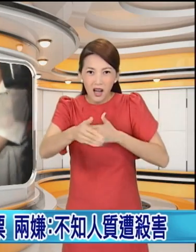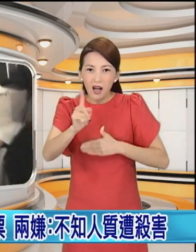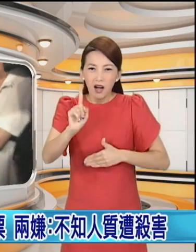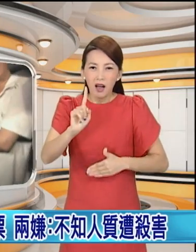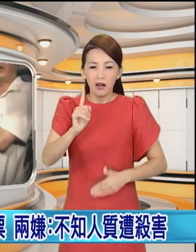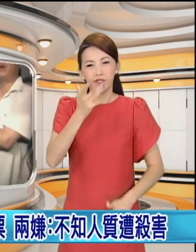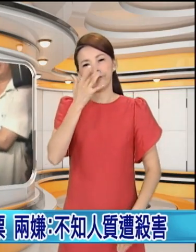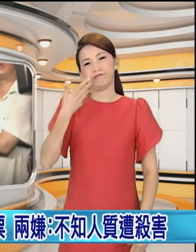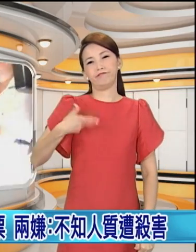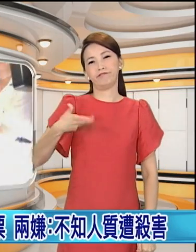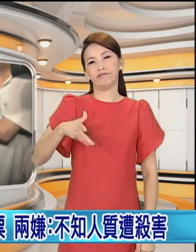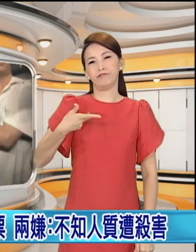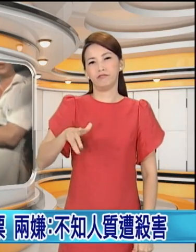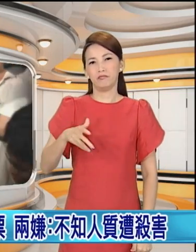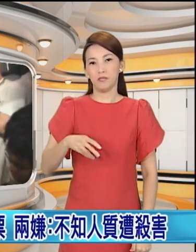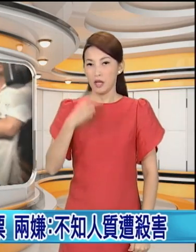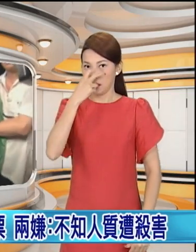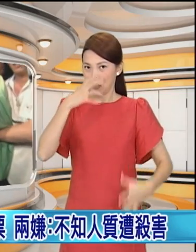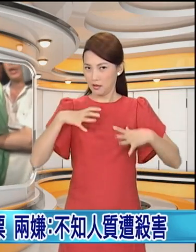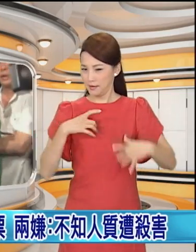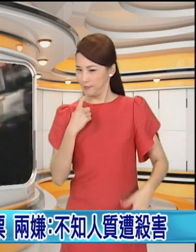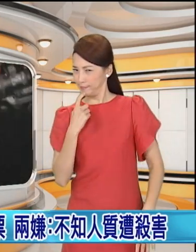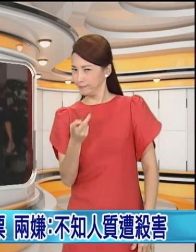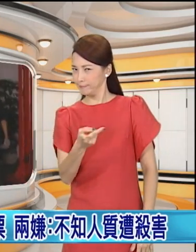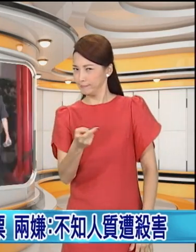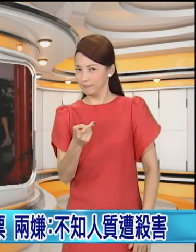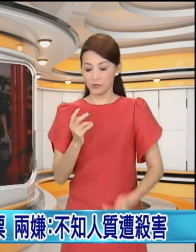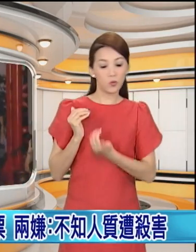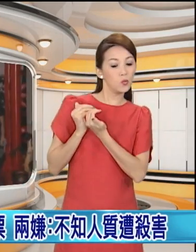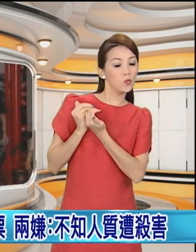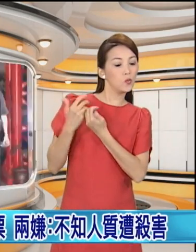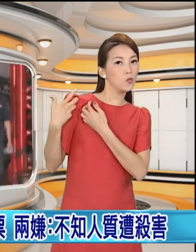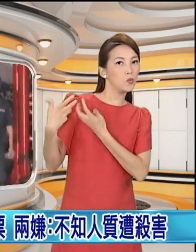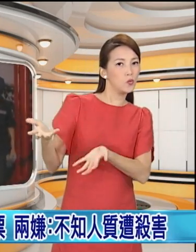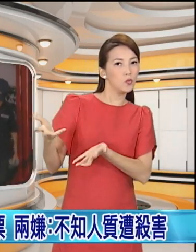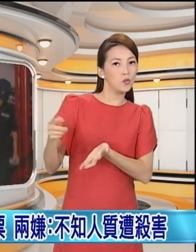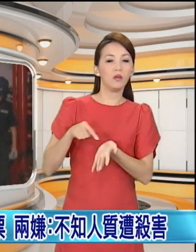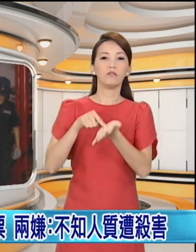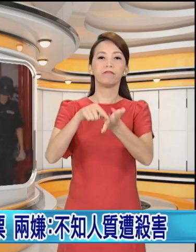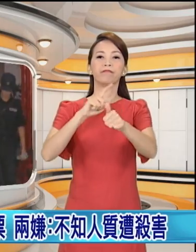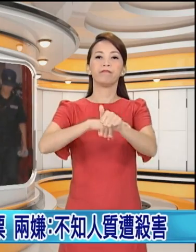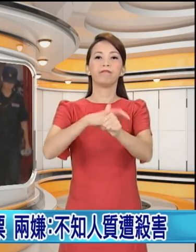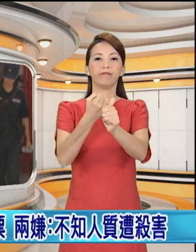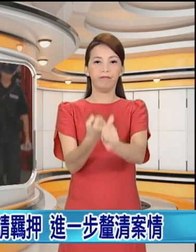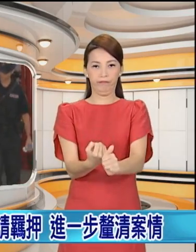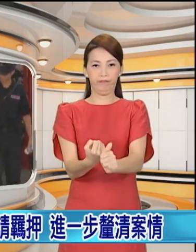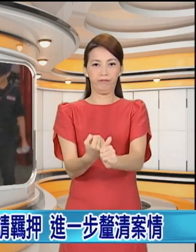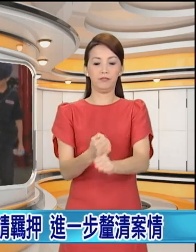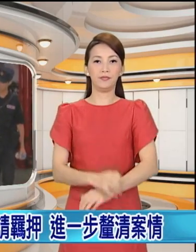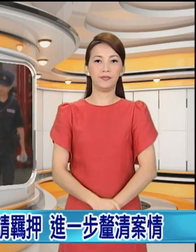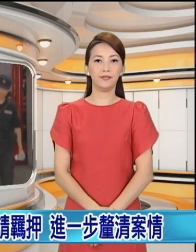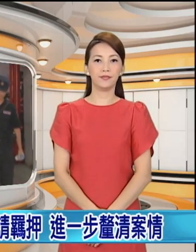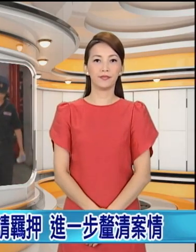人质遭到杀害的过程却一问三不知。警方认为有疑点，已经将他们申请羁